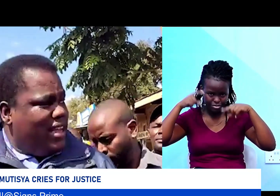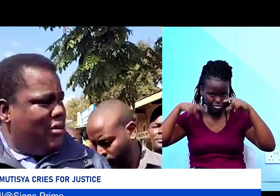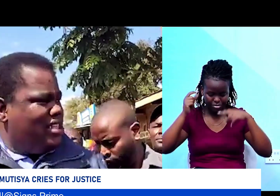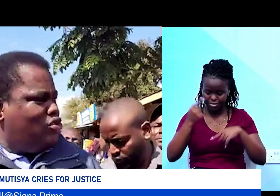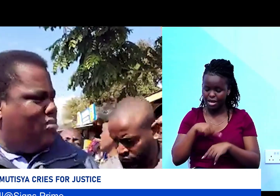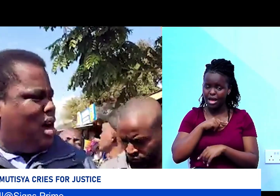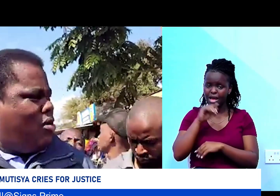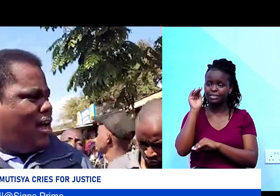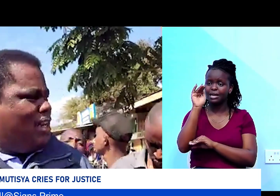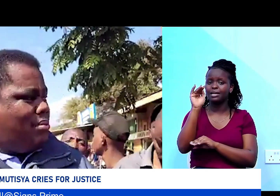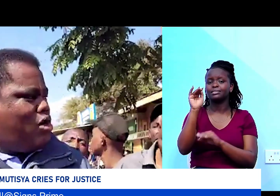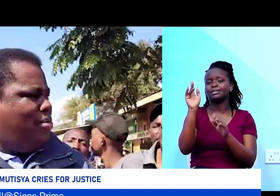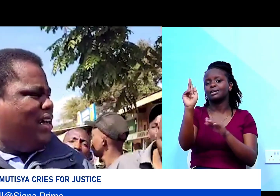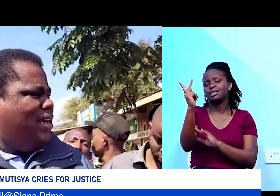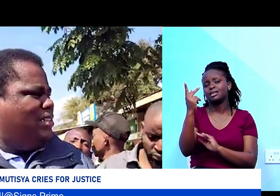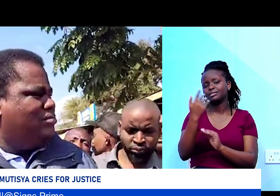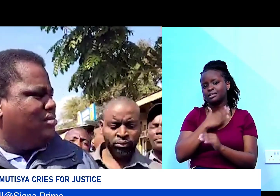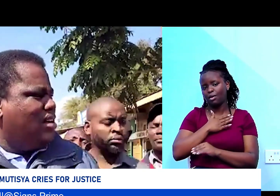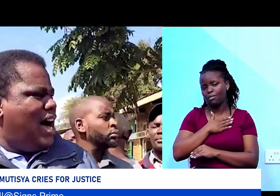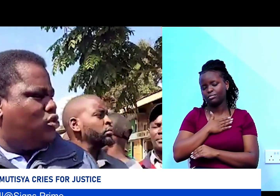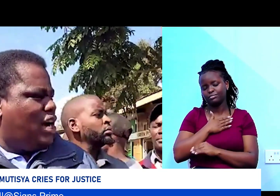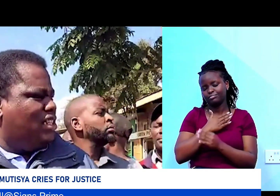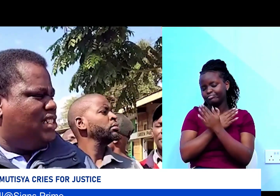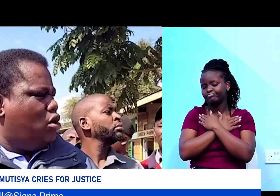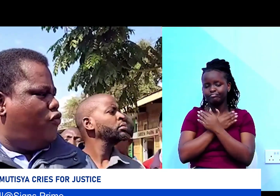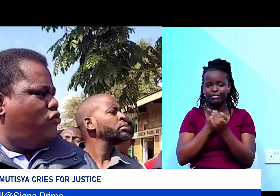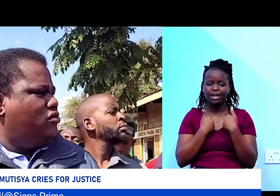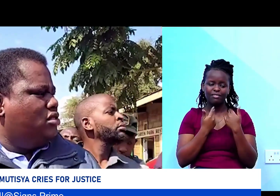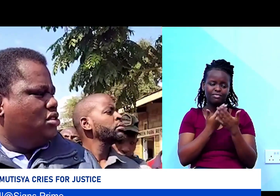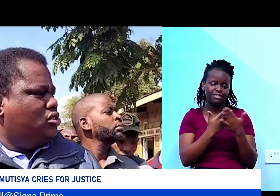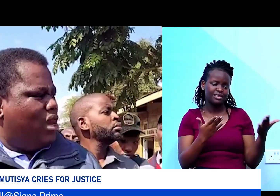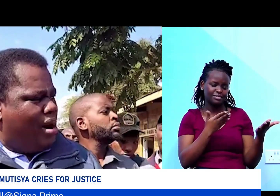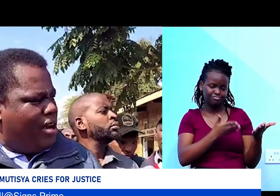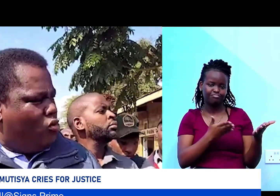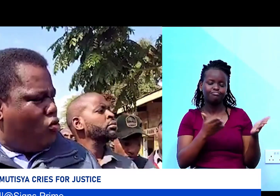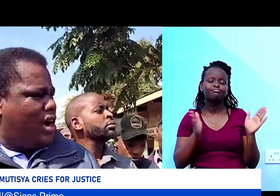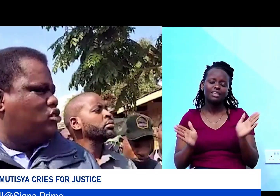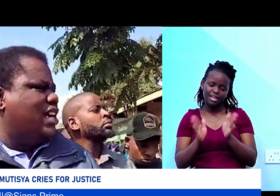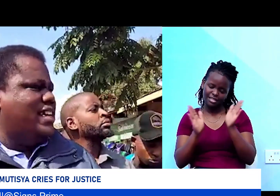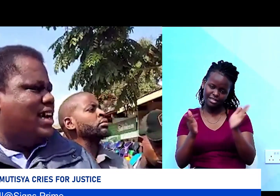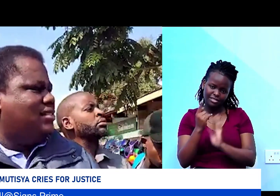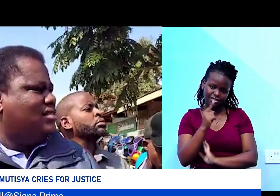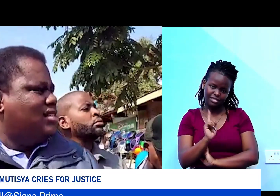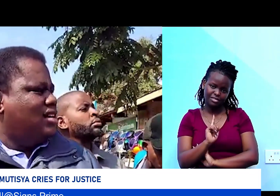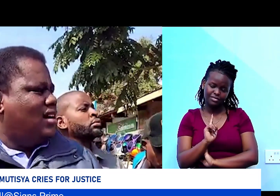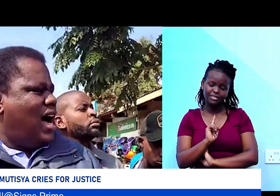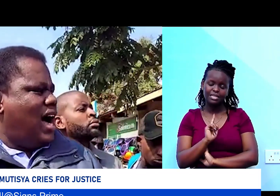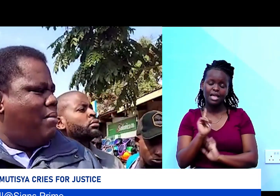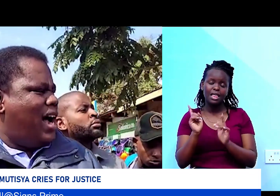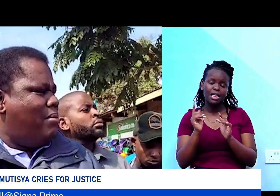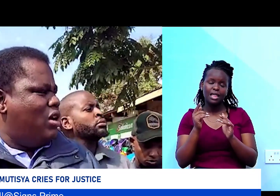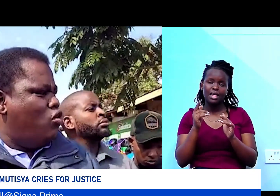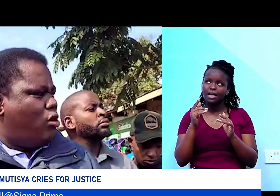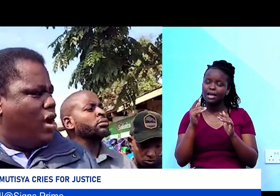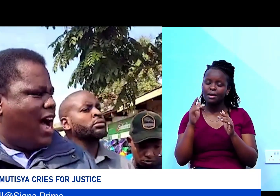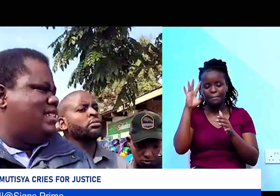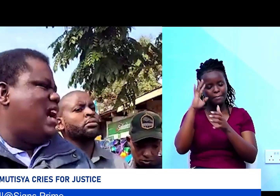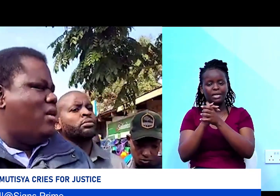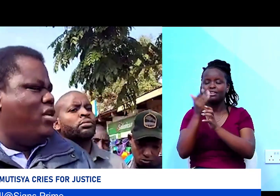Wakenya wenzetu ambao wana jambo kama hili tukajitie nguvu, tukimwamini Mungu atatusaidia. Maana mbinguni kuna haki, hapa